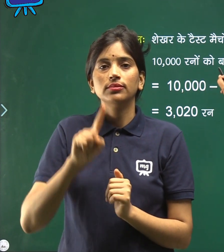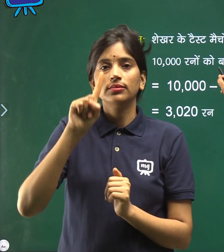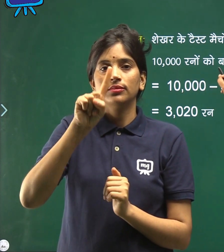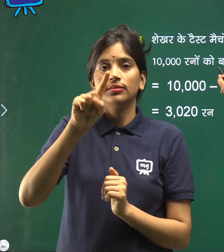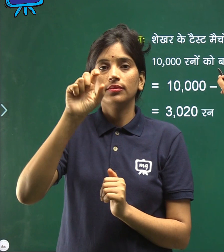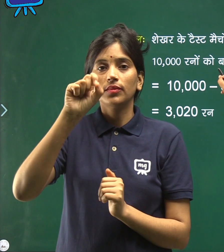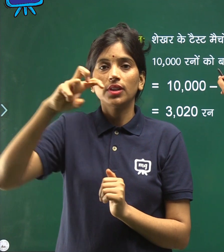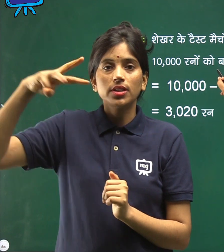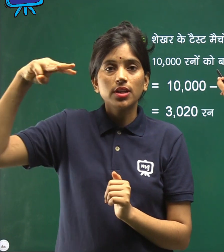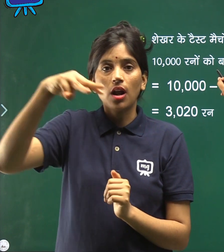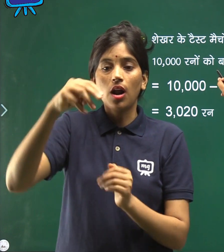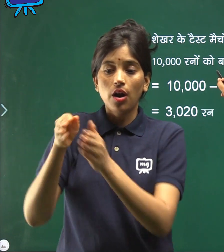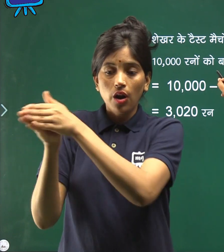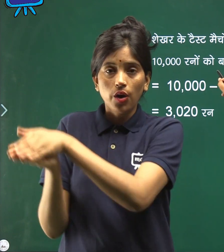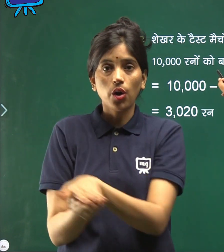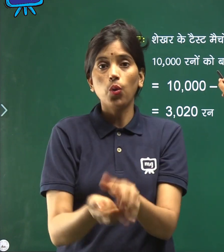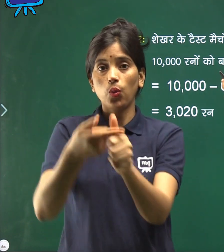10,000 रनों को